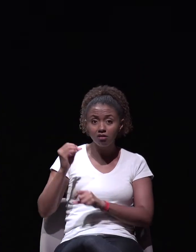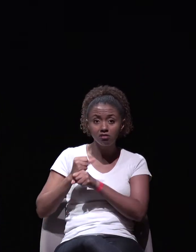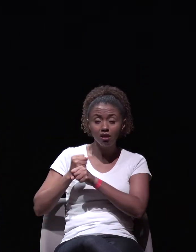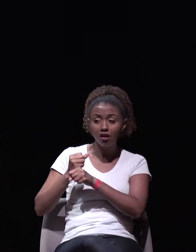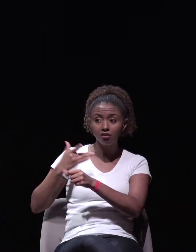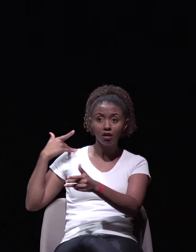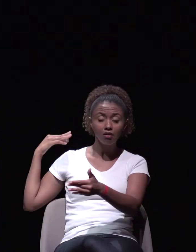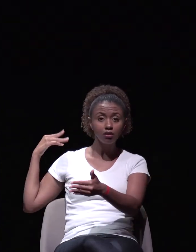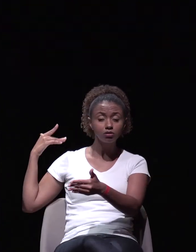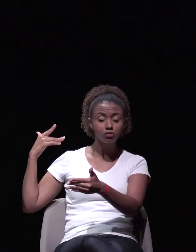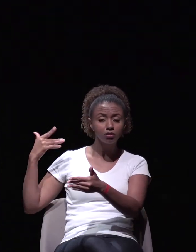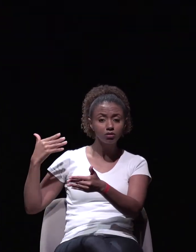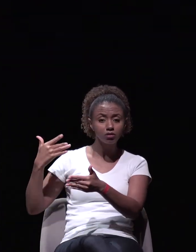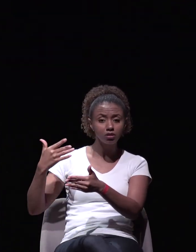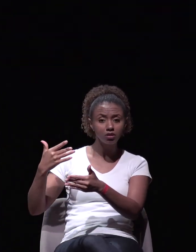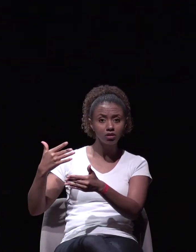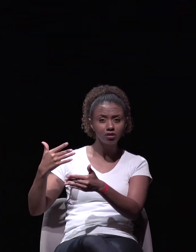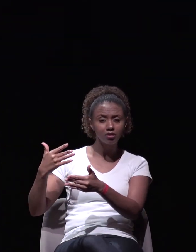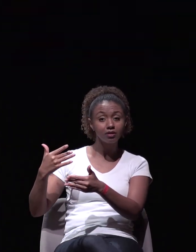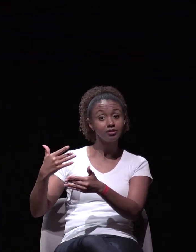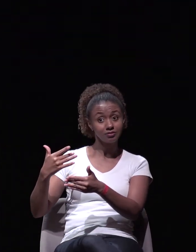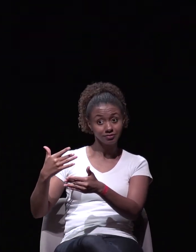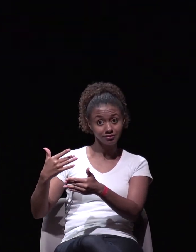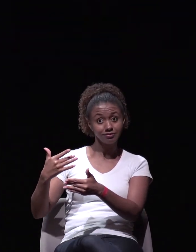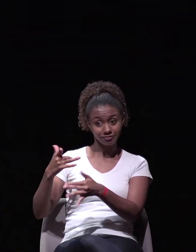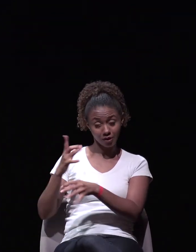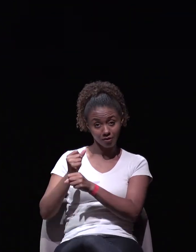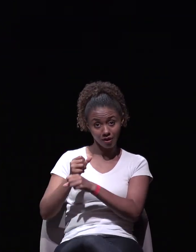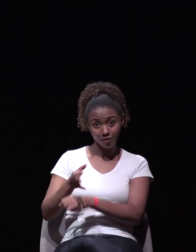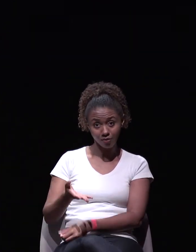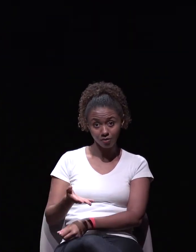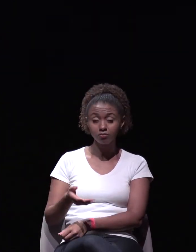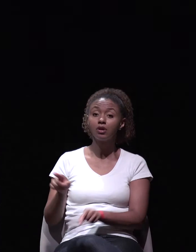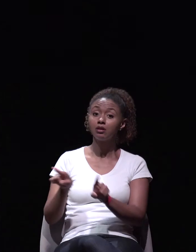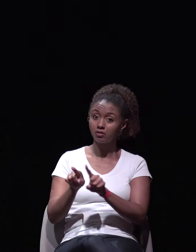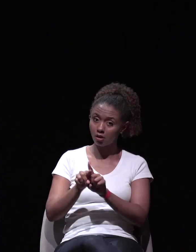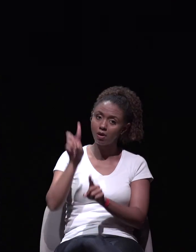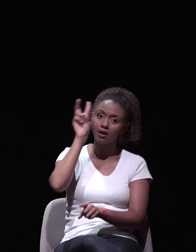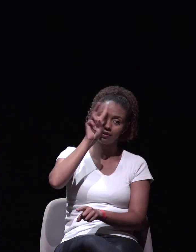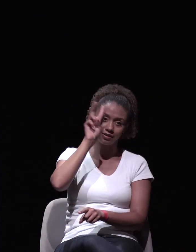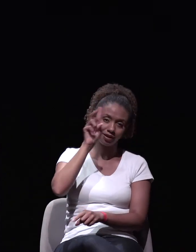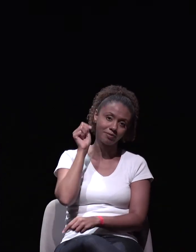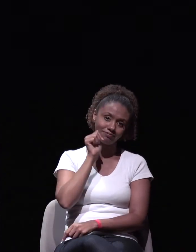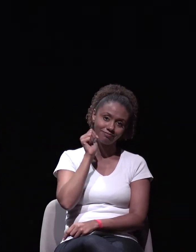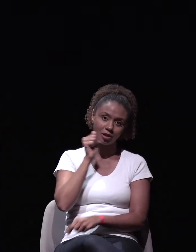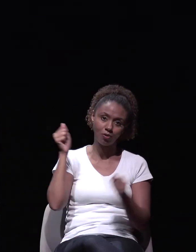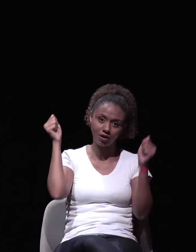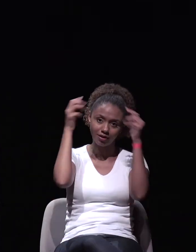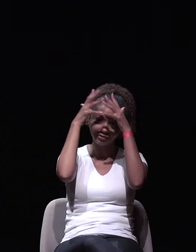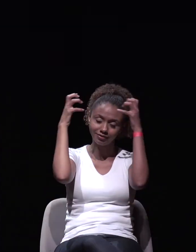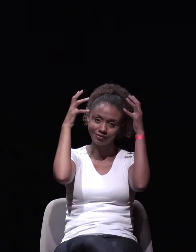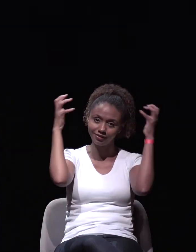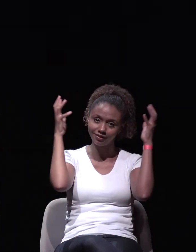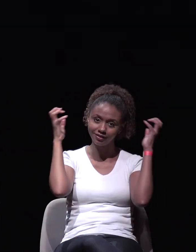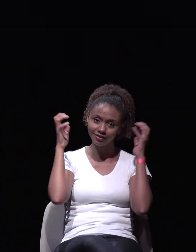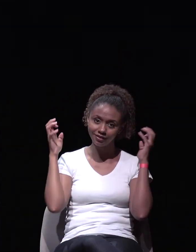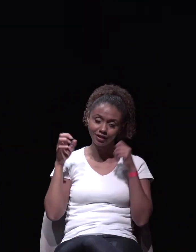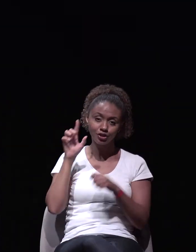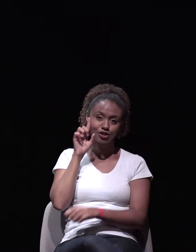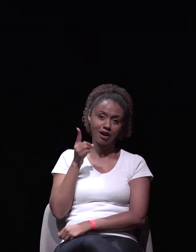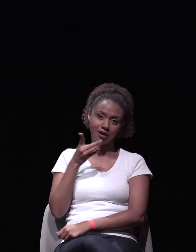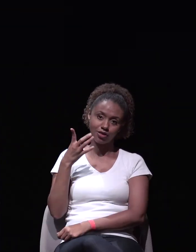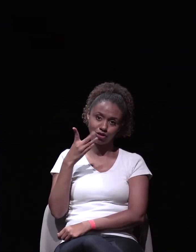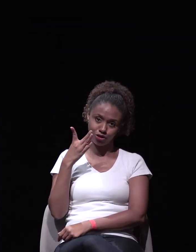se faz. E vamos lembrar, obviamente, do assassinato de Marielle Franco, em 14 de março de